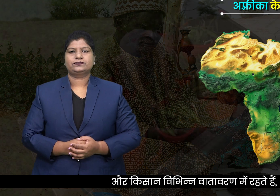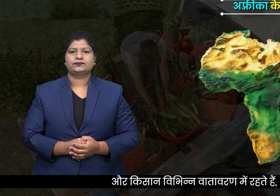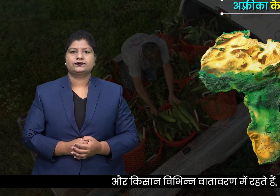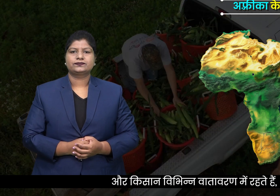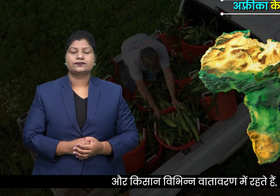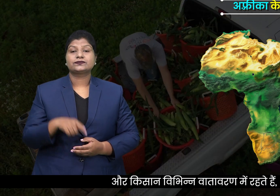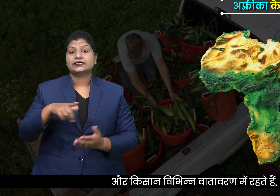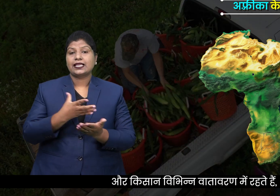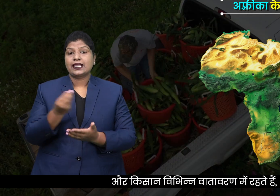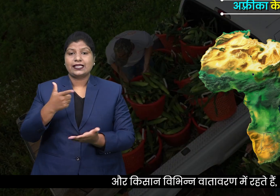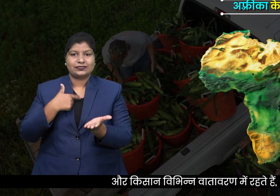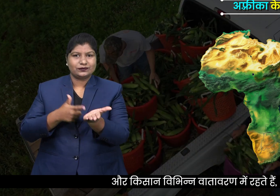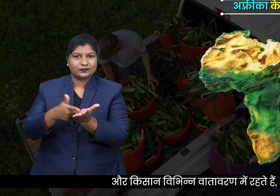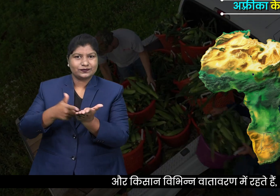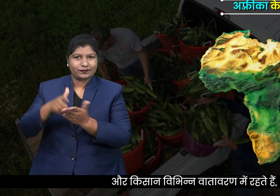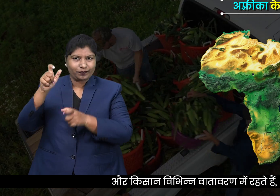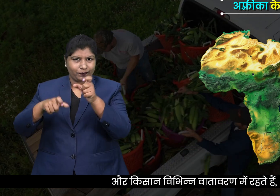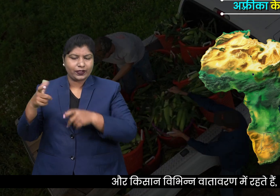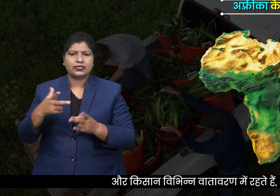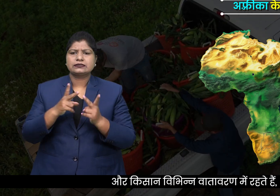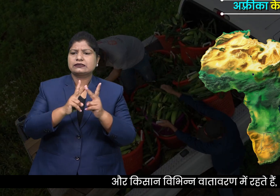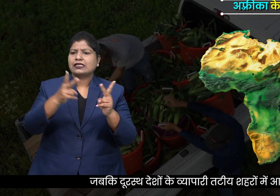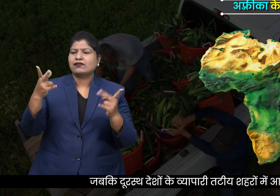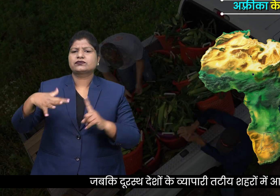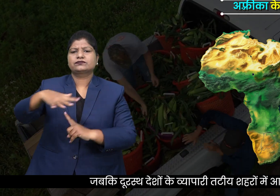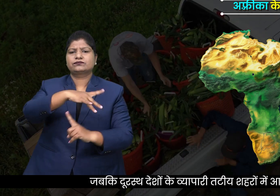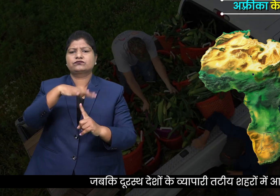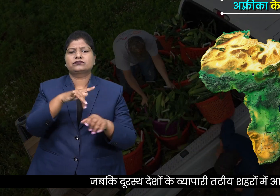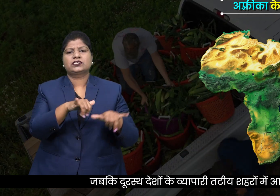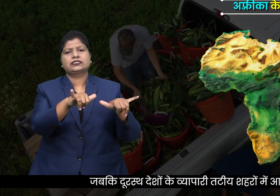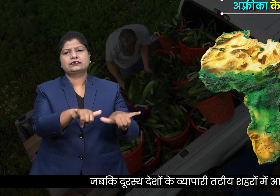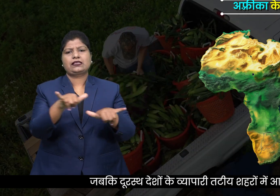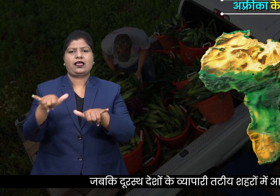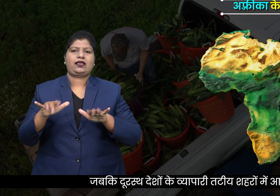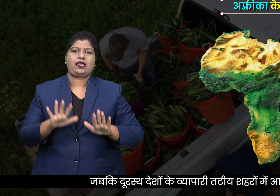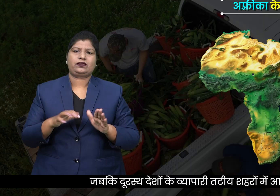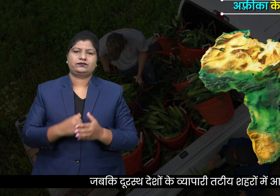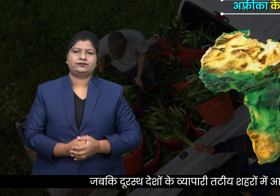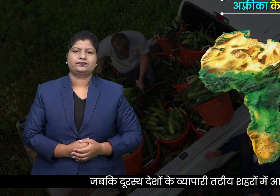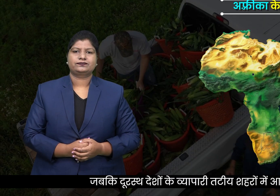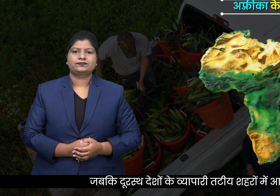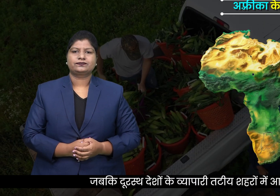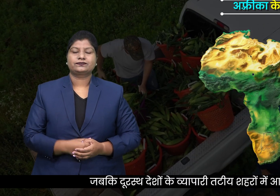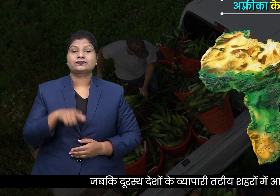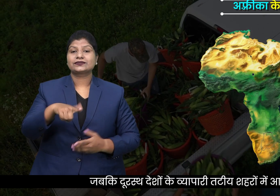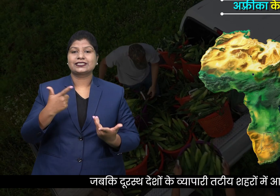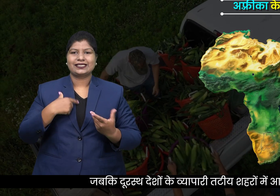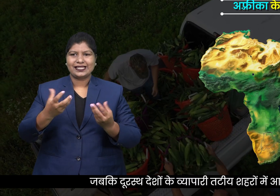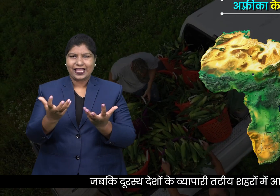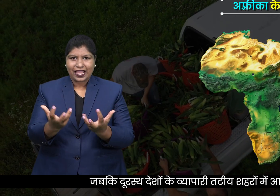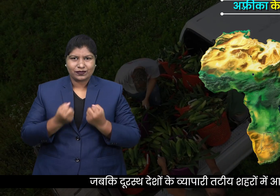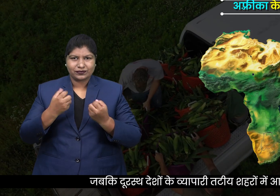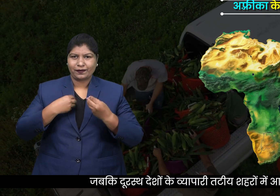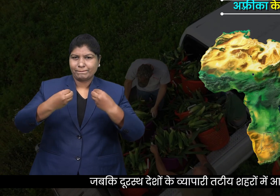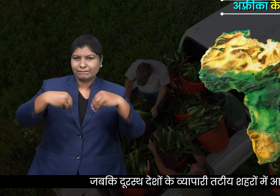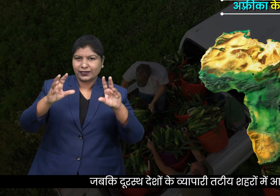और किसान विभिन्न वातावरण में रहते हैं, जबकि दूरस्थ देशों के व्यापारी तटीय शहरों